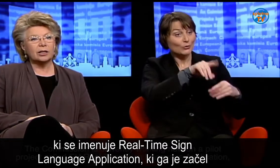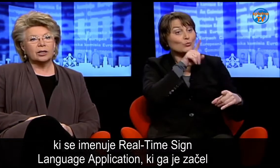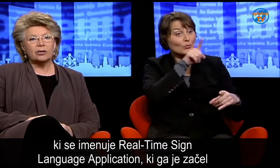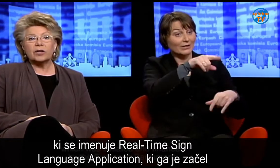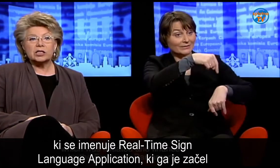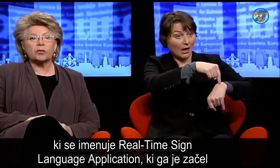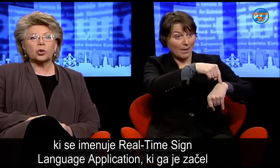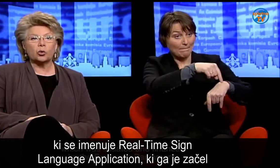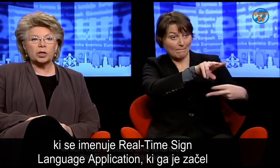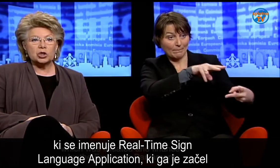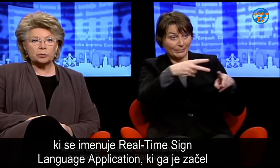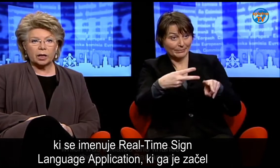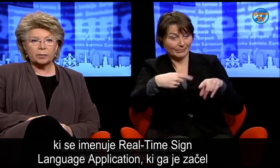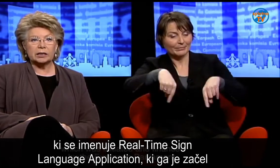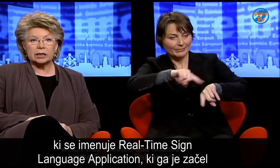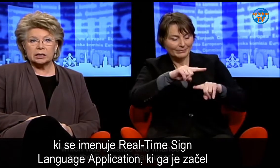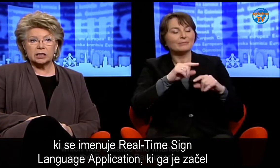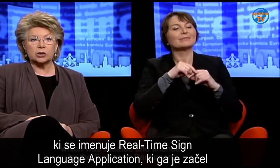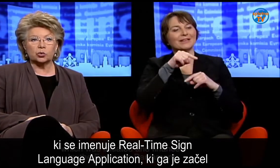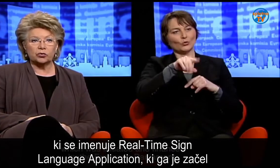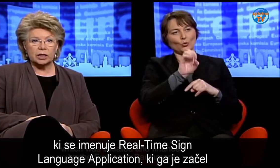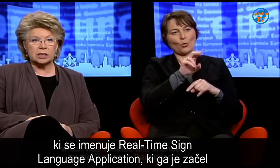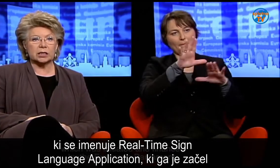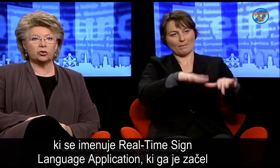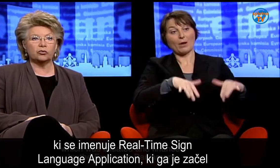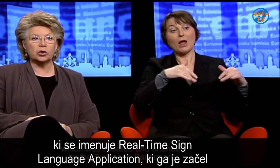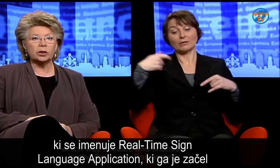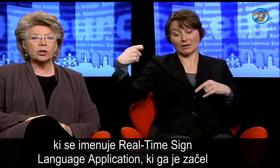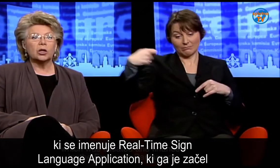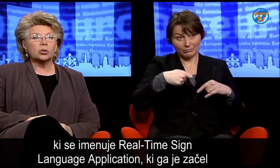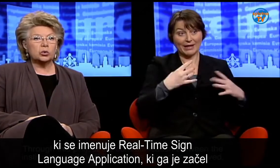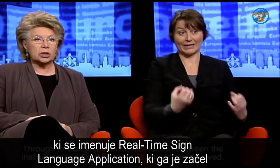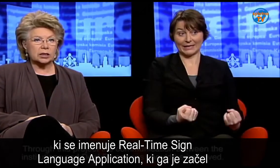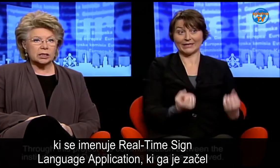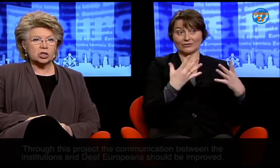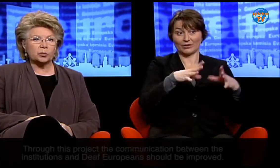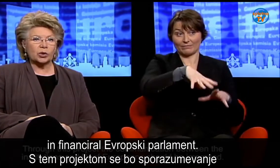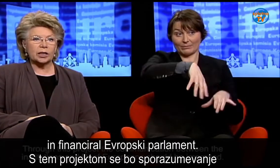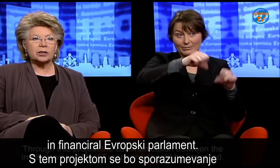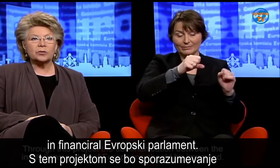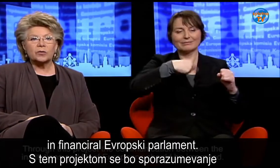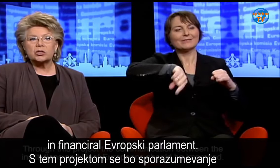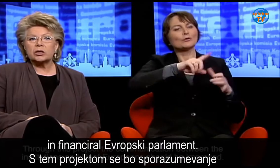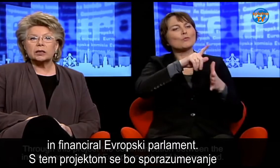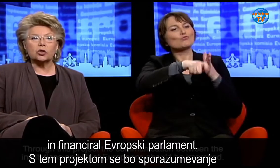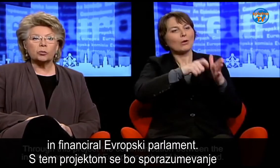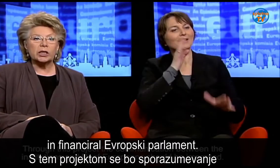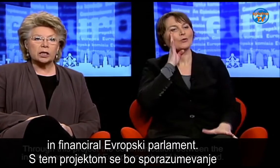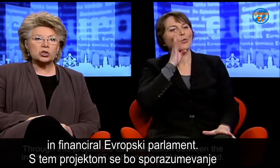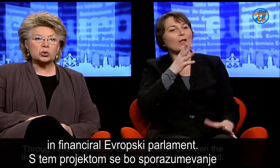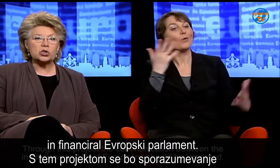Echtzeit, welches vom Europäischen Parlament initiiert und finanziert wurde. Und durch dieses Projekt soll